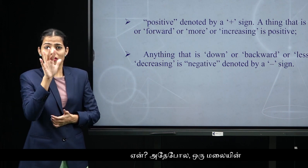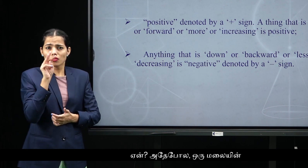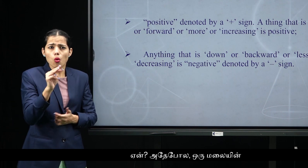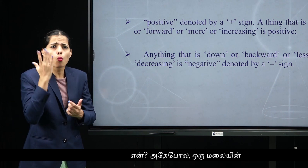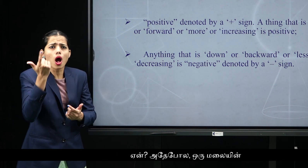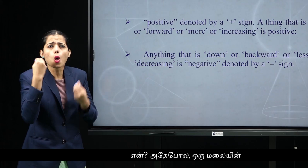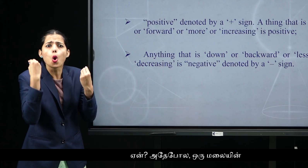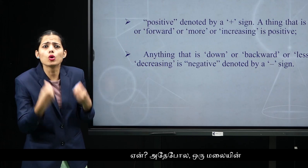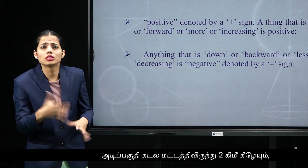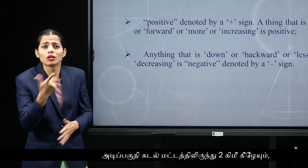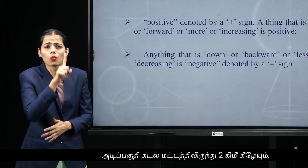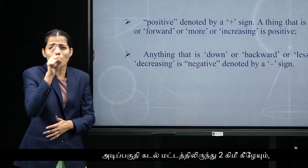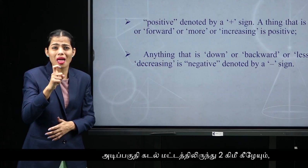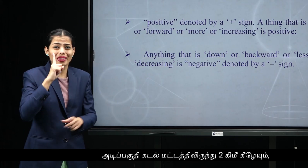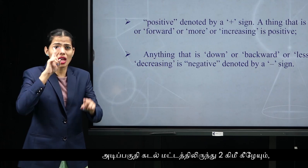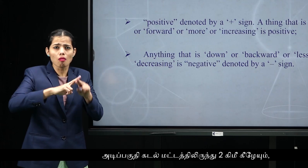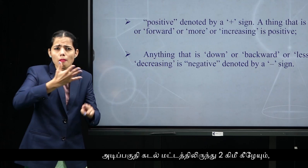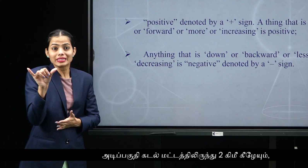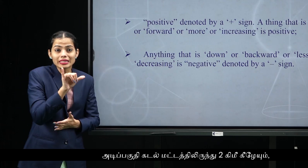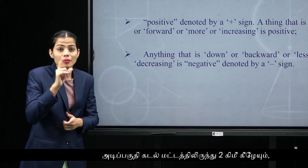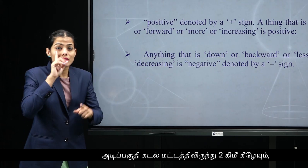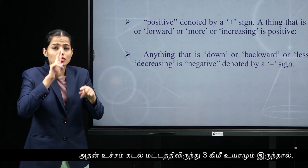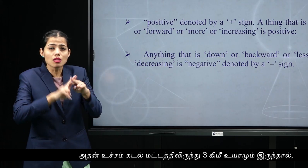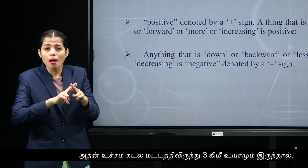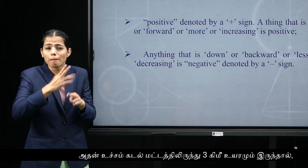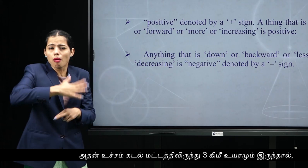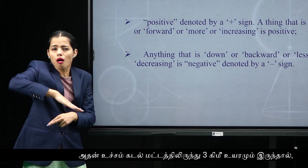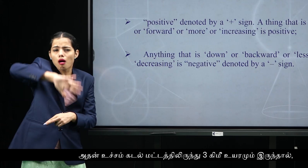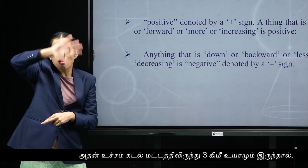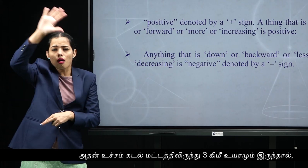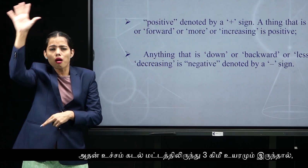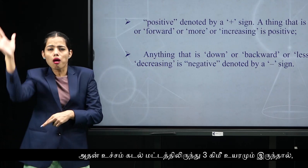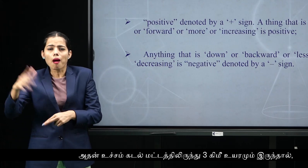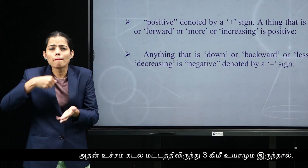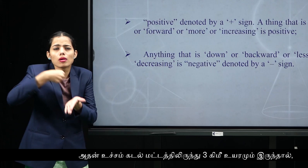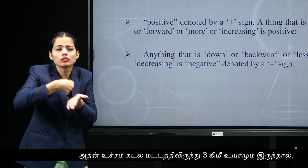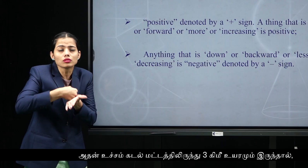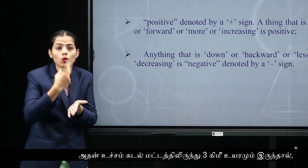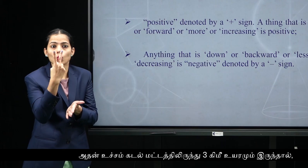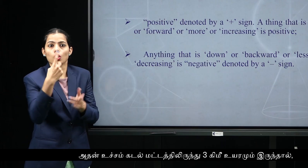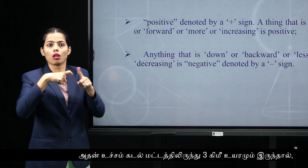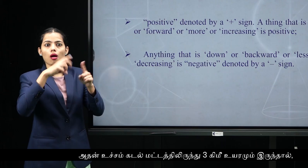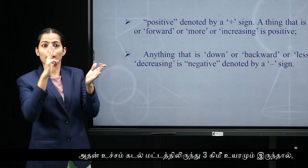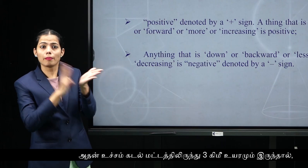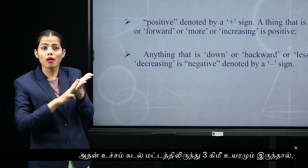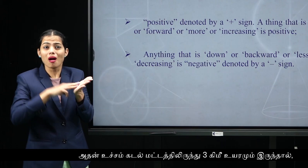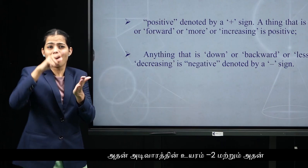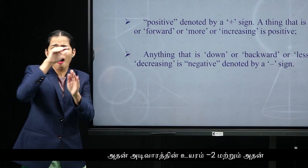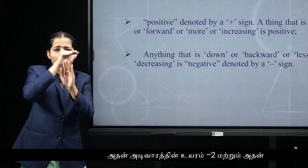ஒரு மலையின் அடிப்பகுதி கடல் மட்டத்திலிருந்து 2 கிலோமீட்டர் கீழேயும், அதன் உச்சம் கடல் மட்டத்திலிருந்து